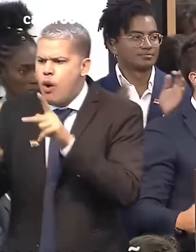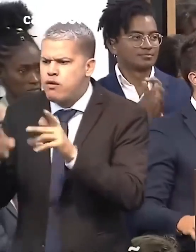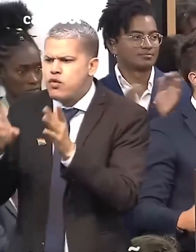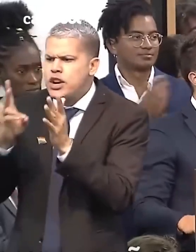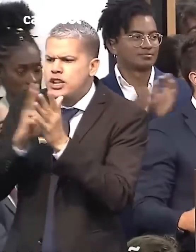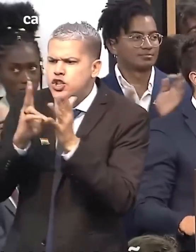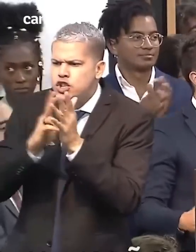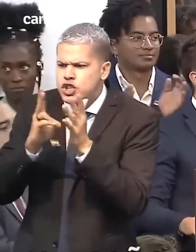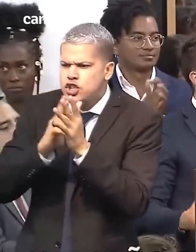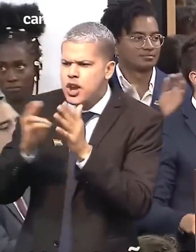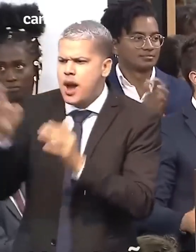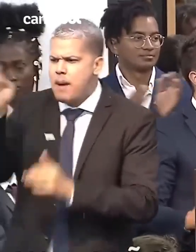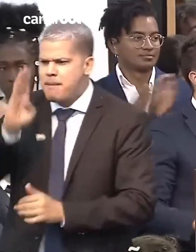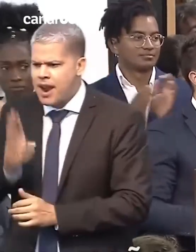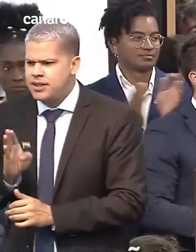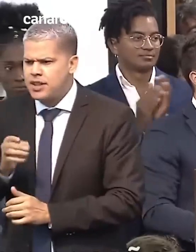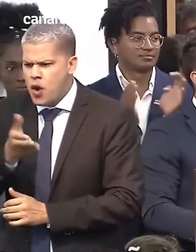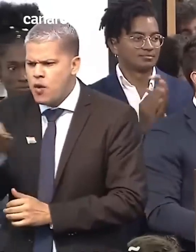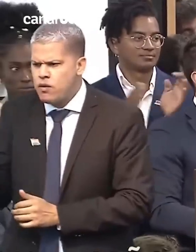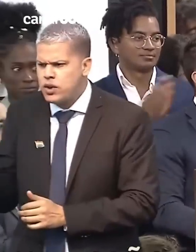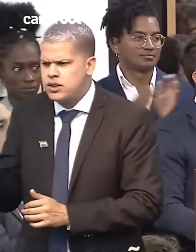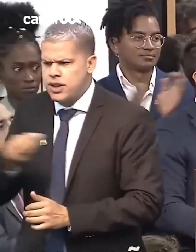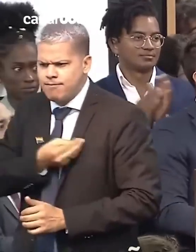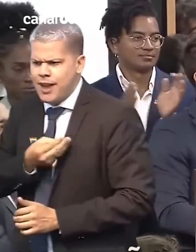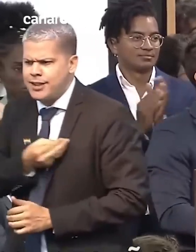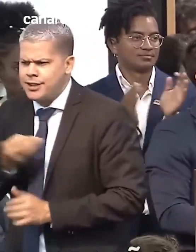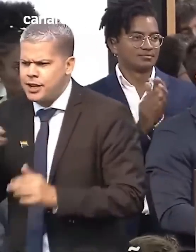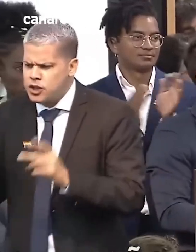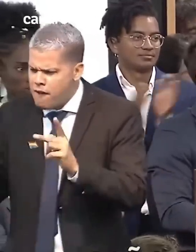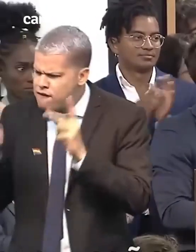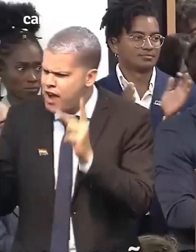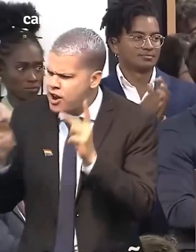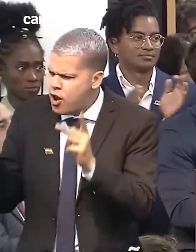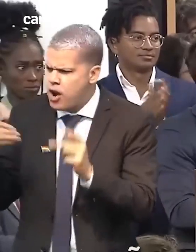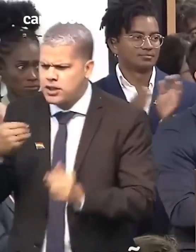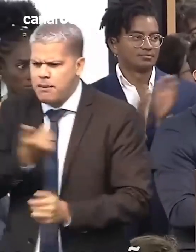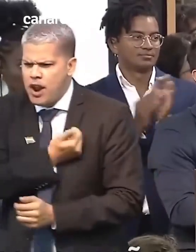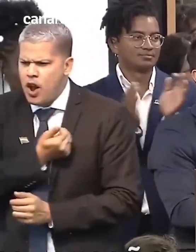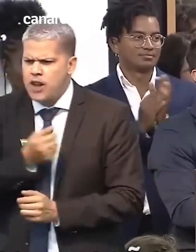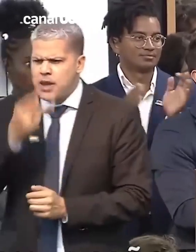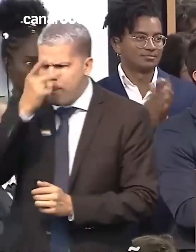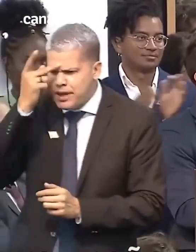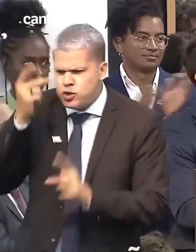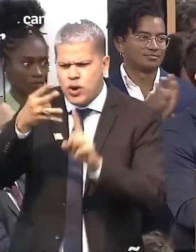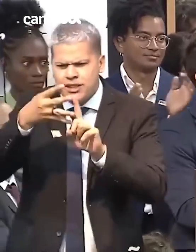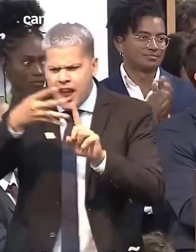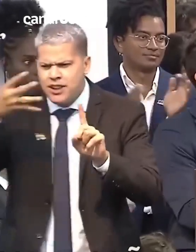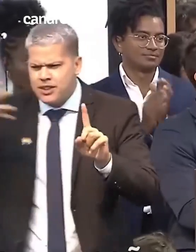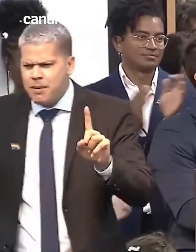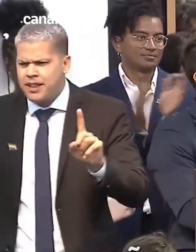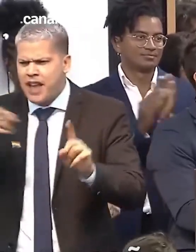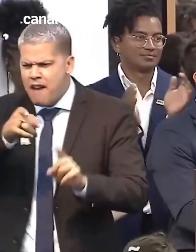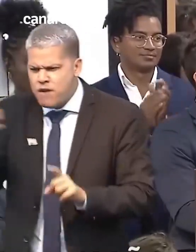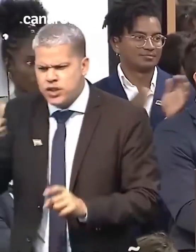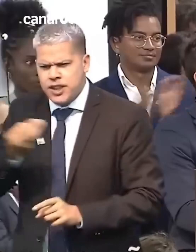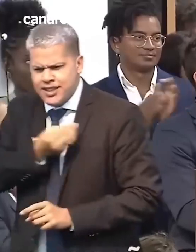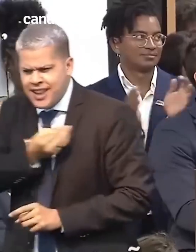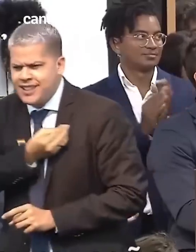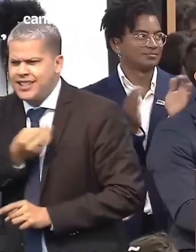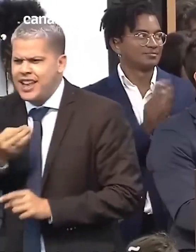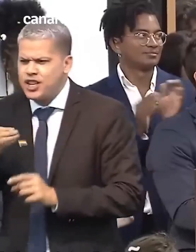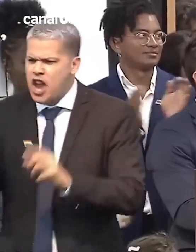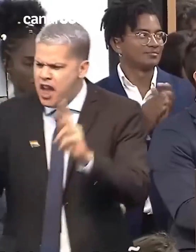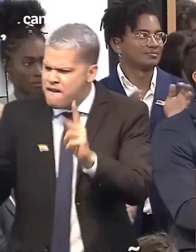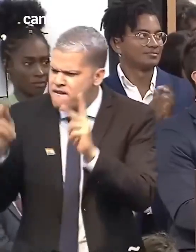valiosos para nós. Pessoas lésbicas, gays, bissexuais, transexuais, travestis, intersexo e